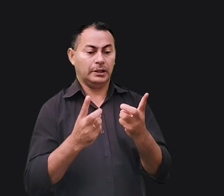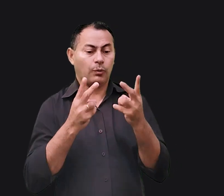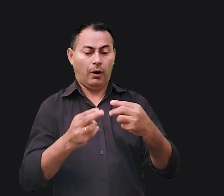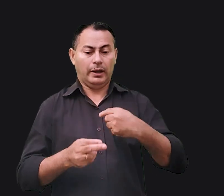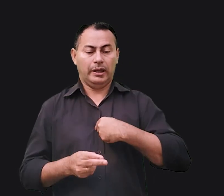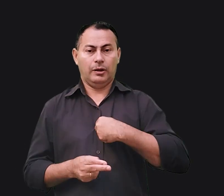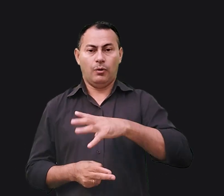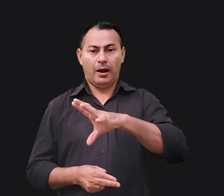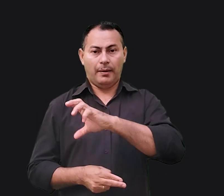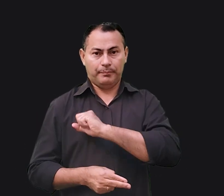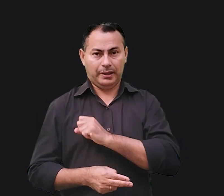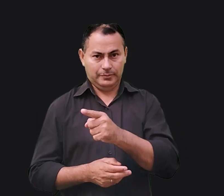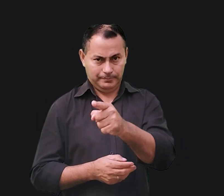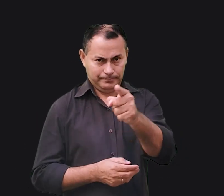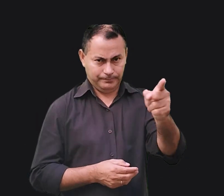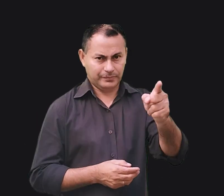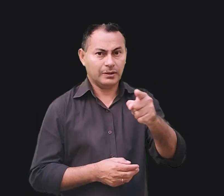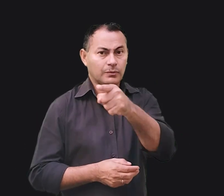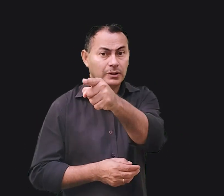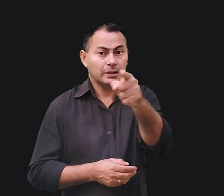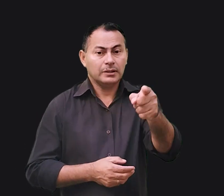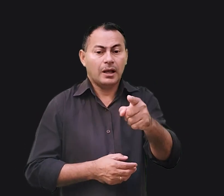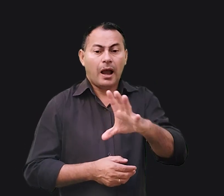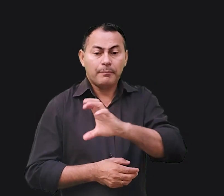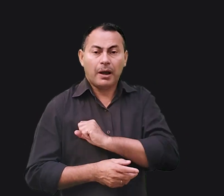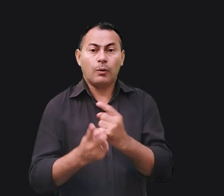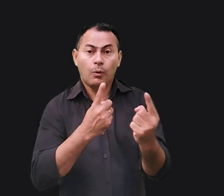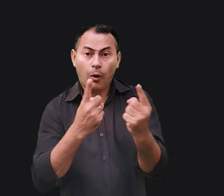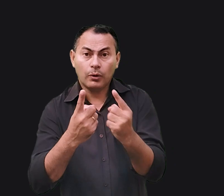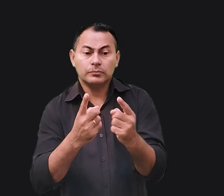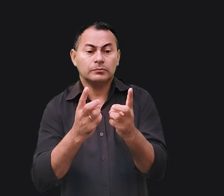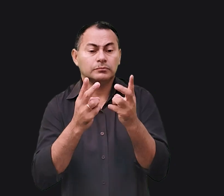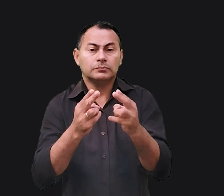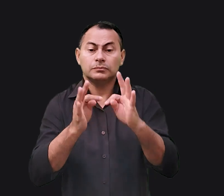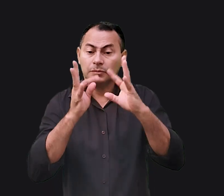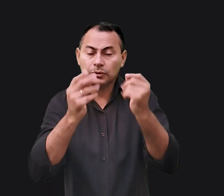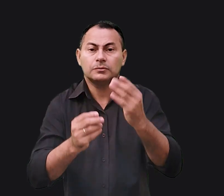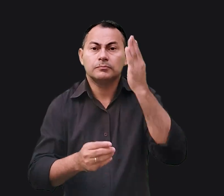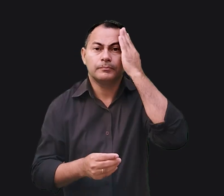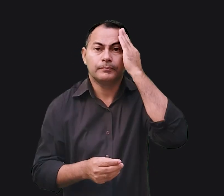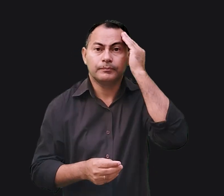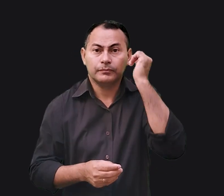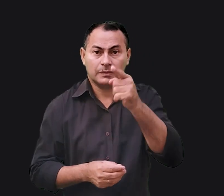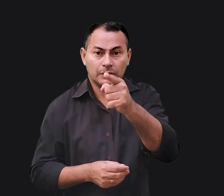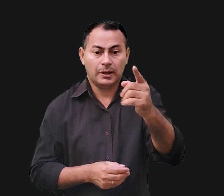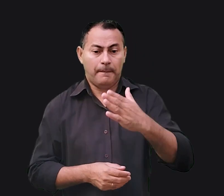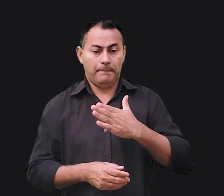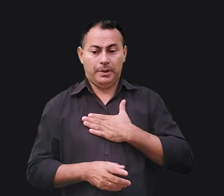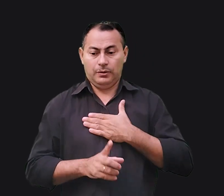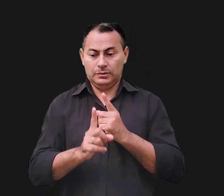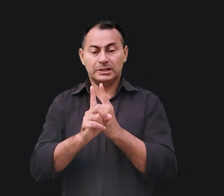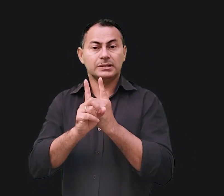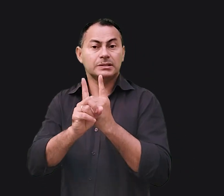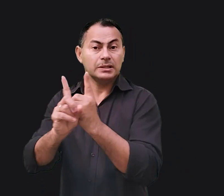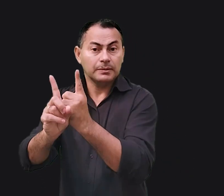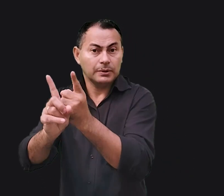os amei. Vocês devem amar-se uns aos outros. Com isso todos saberão que vocês são meus discípulos, se vocês